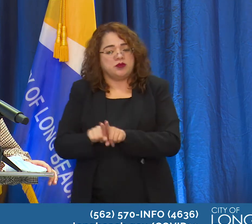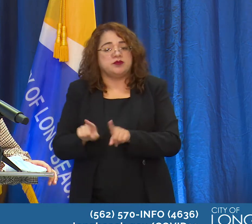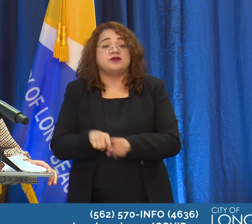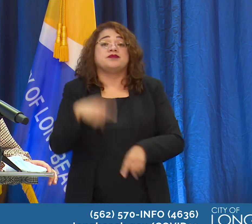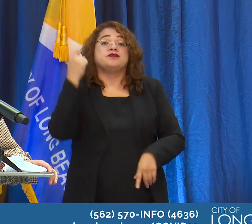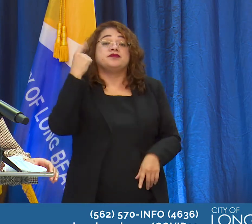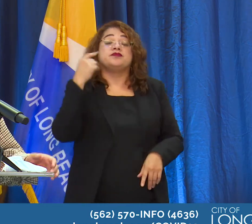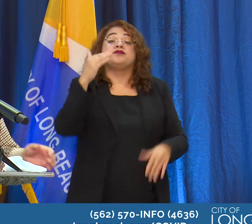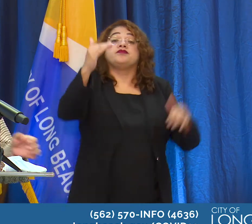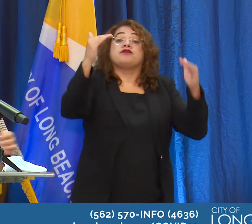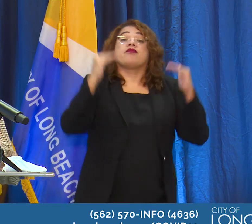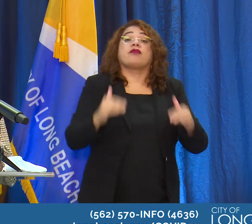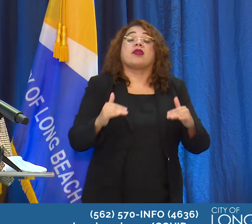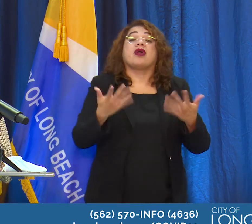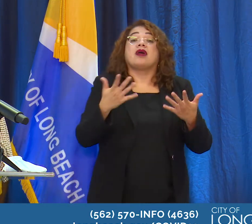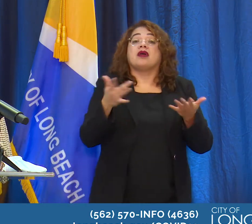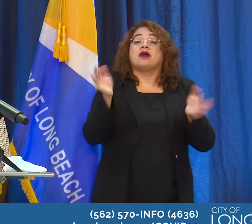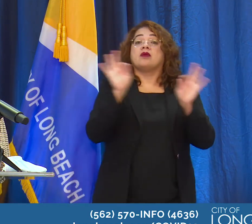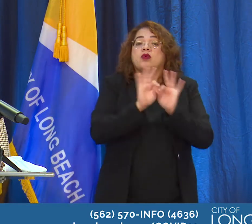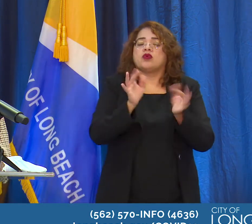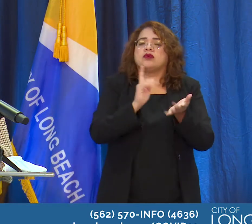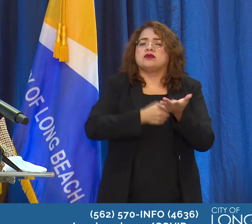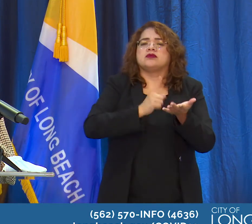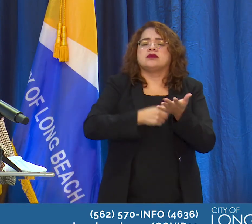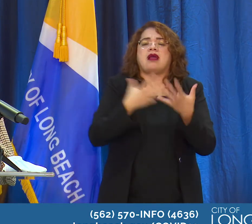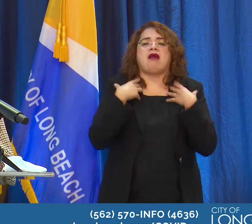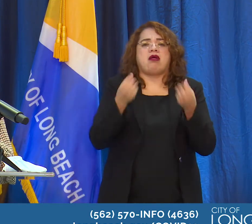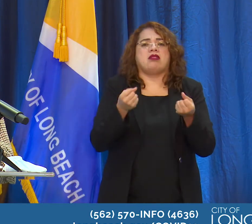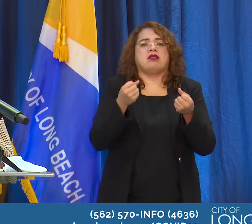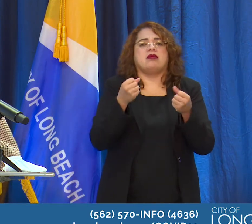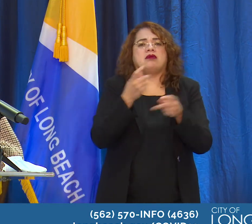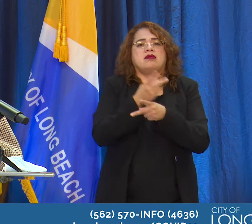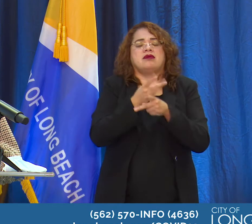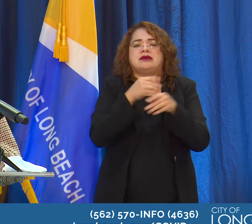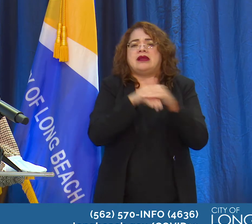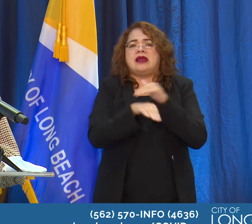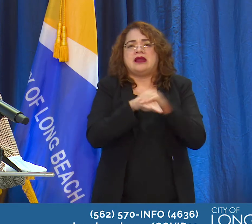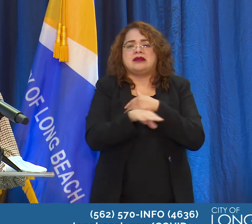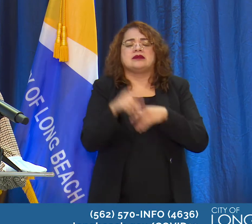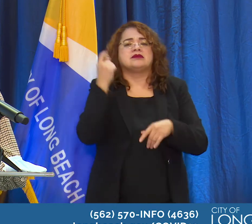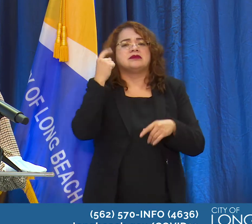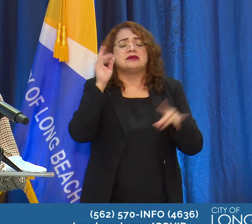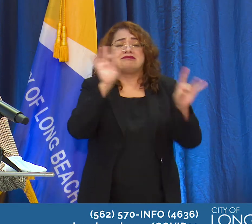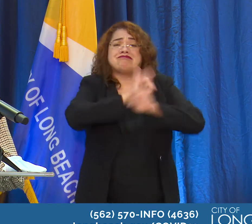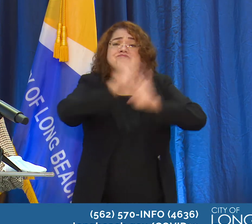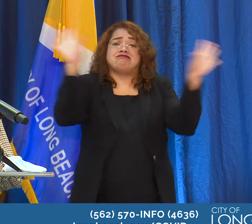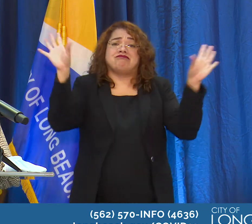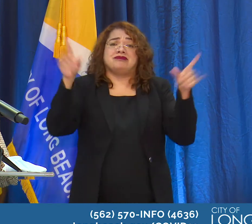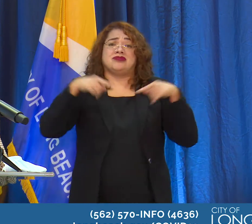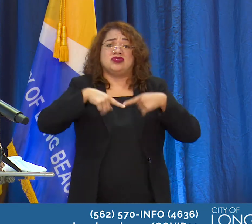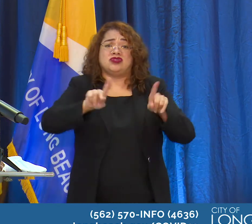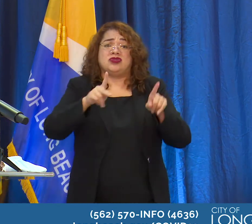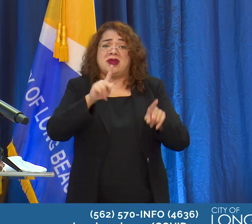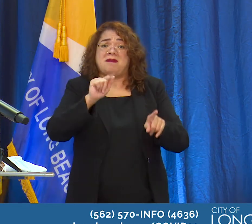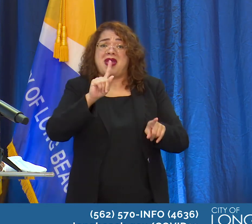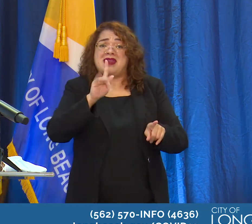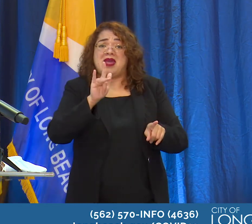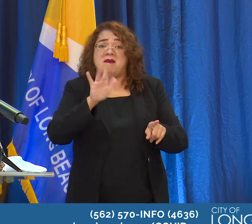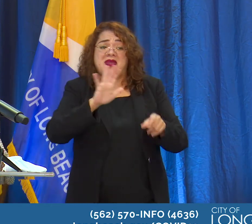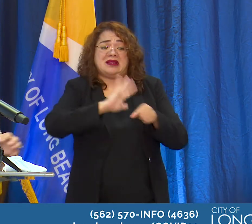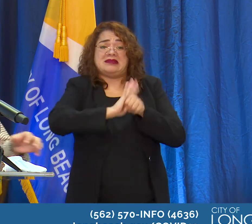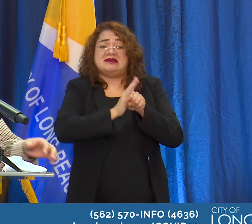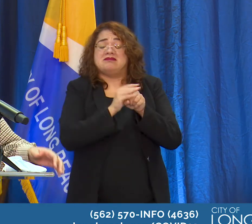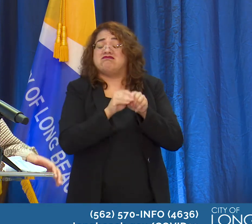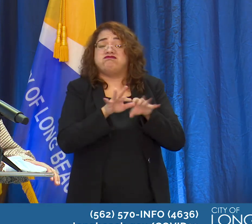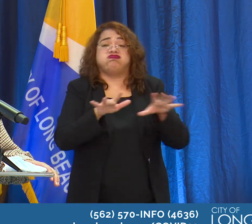siempre ha sido un componente crítico para la salud pública. Las condiciones de crisis de una pandemia hacen que abordar